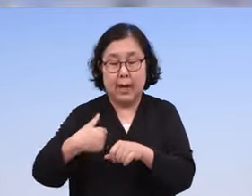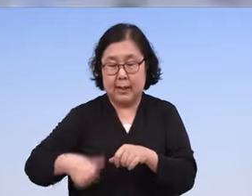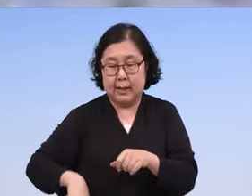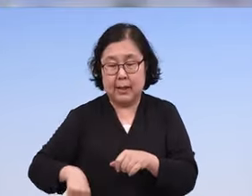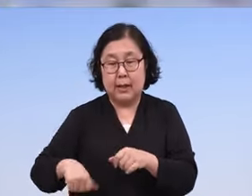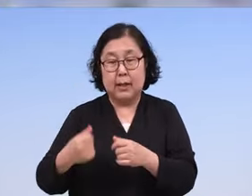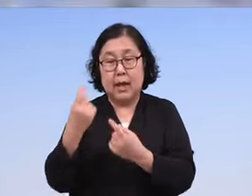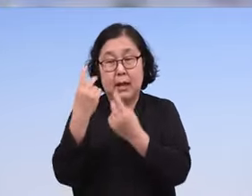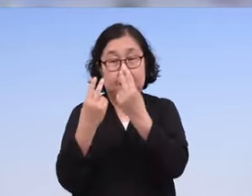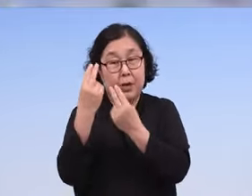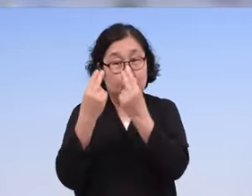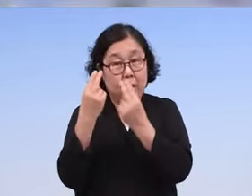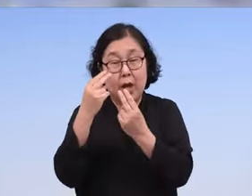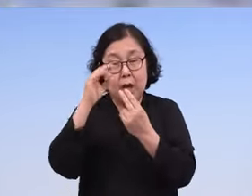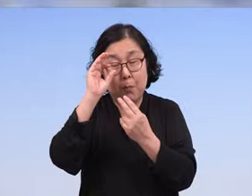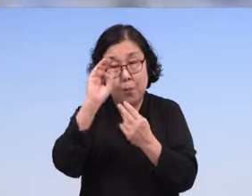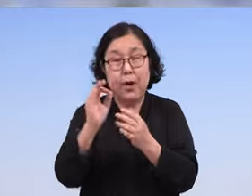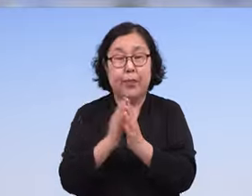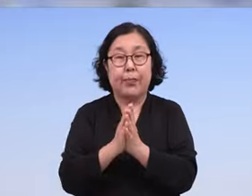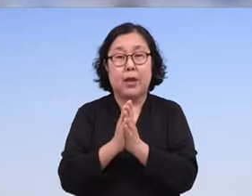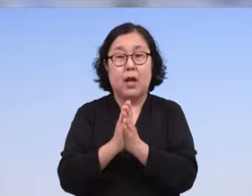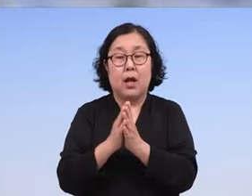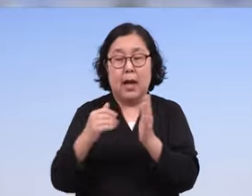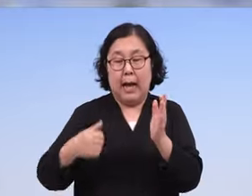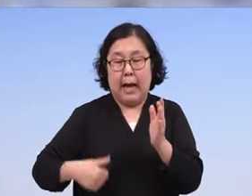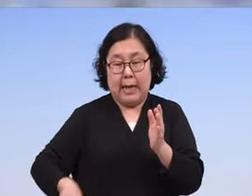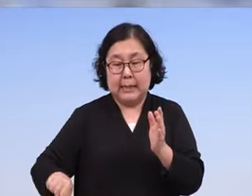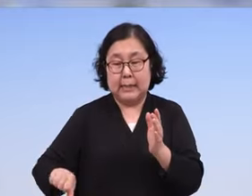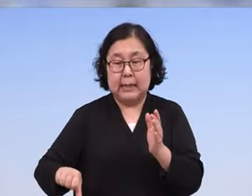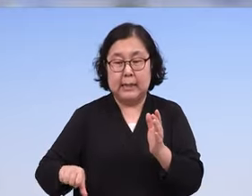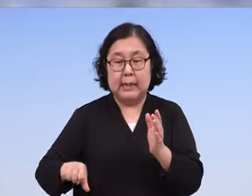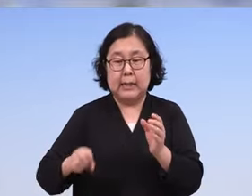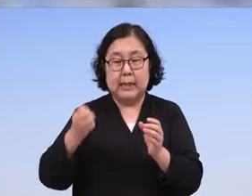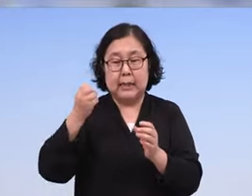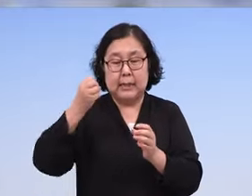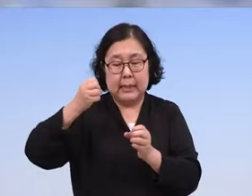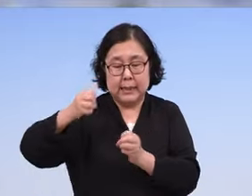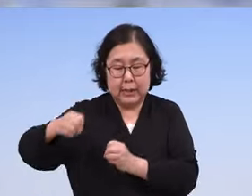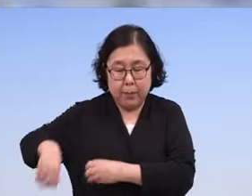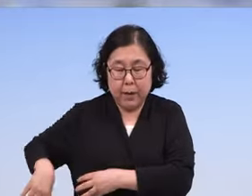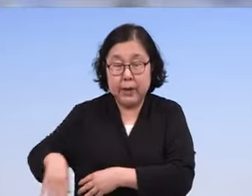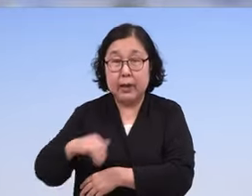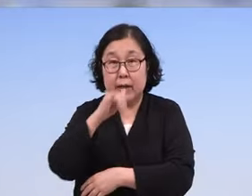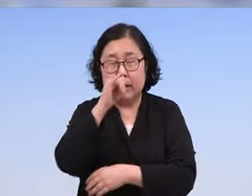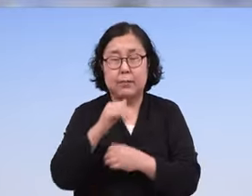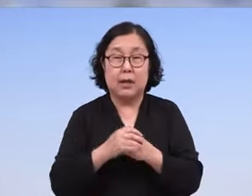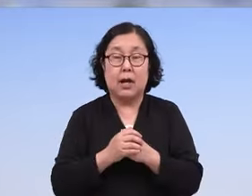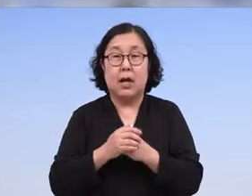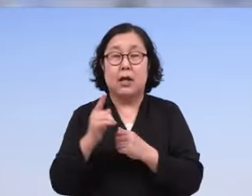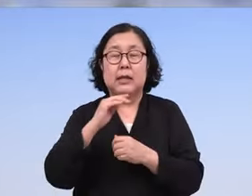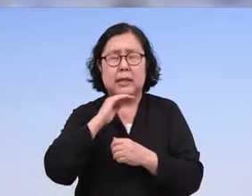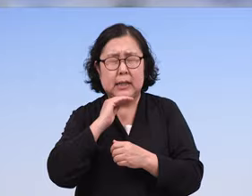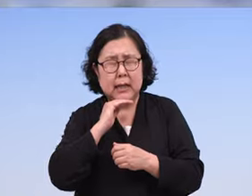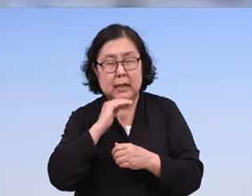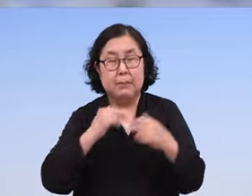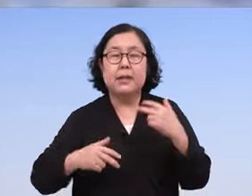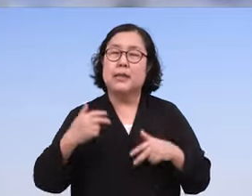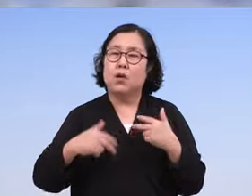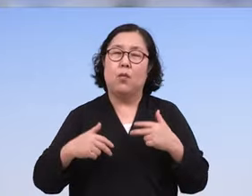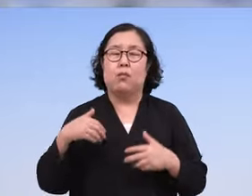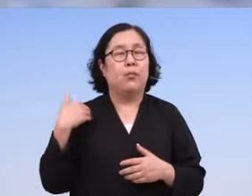보면은 제 아들 세대가 진짜 놓치고 있는 게 하나 있는데요, 그